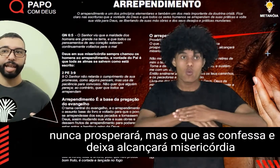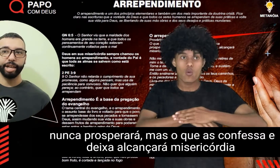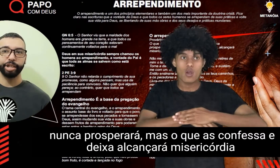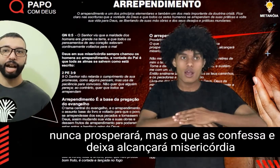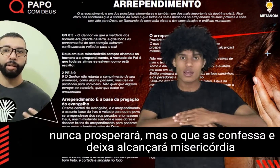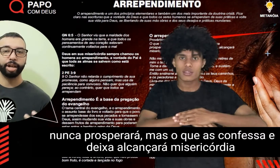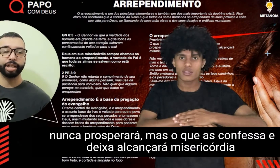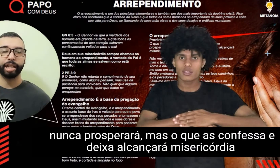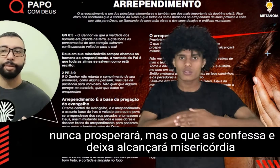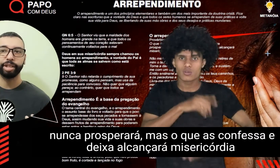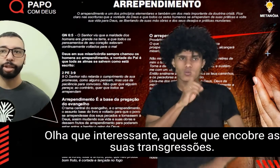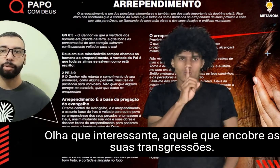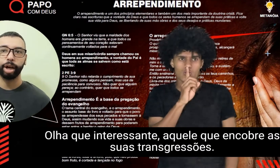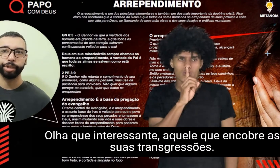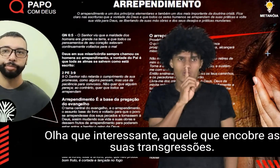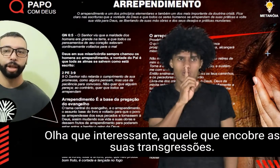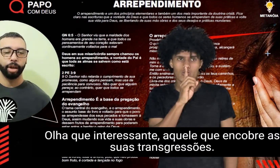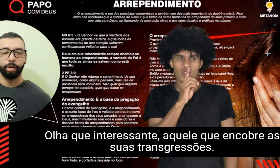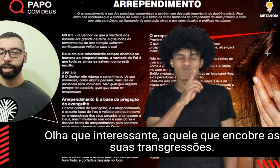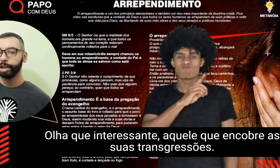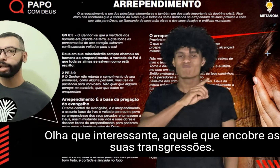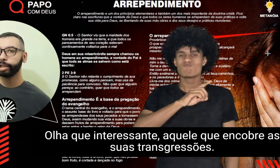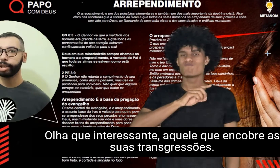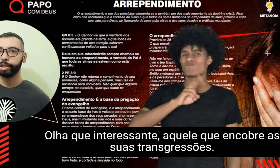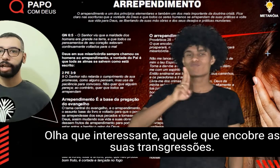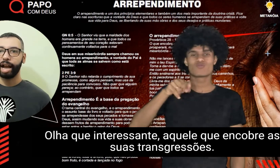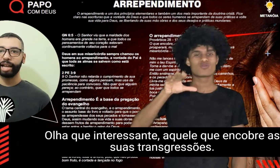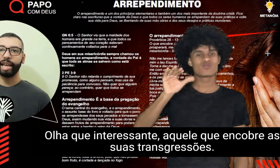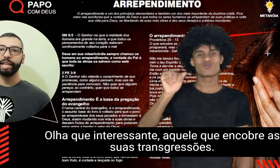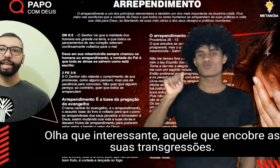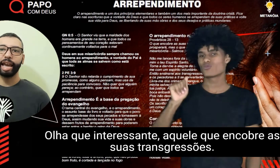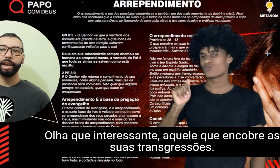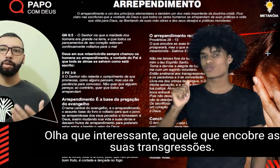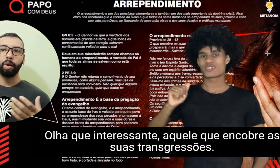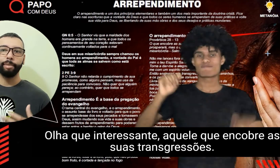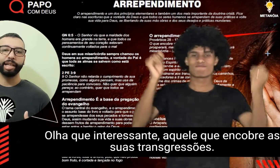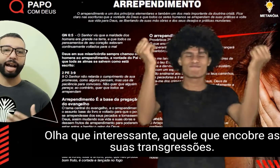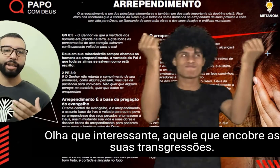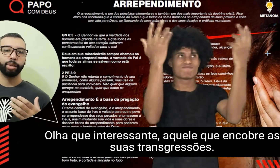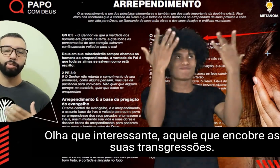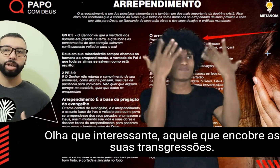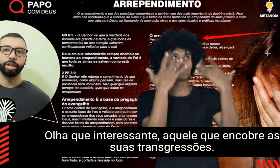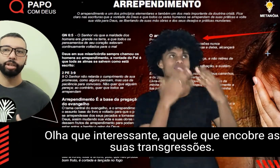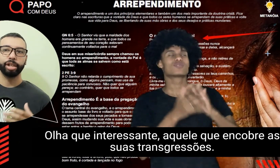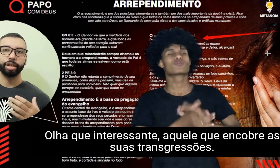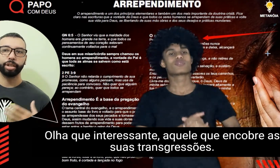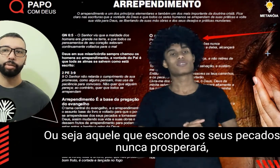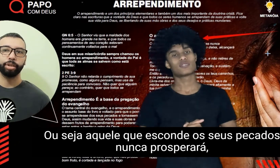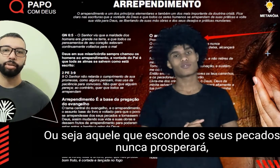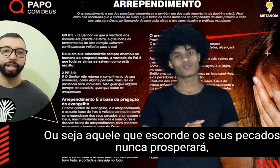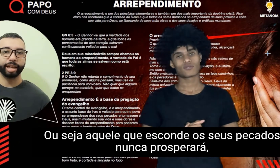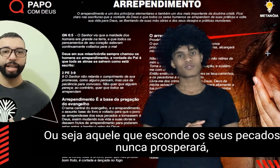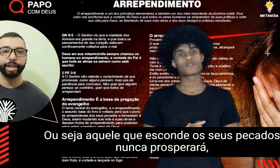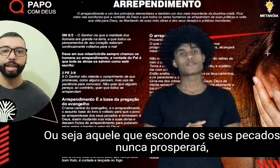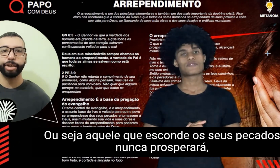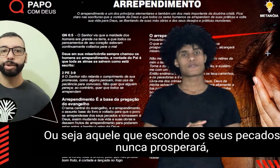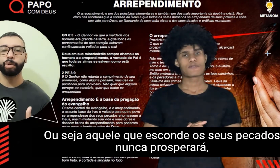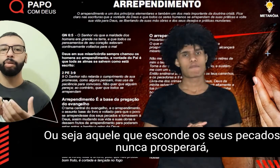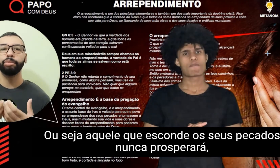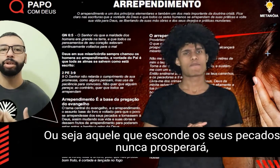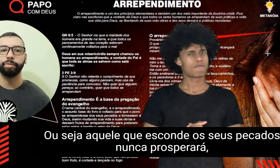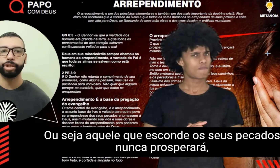e deixa alcançará misericórdia. Olha que interessante. Aquele que encobre as suas transgressões, ou seja, aquele